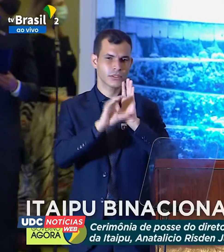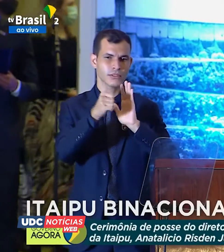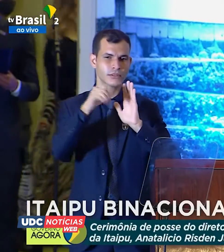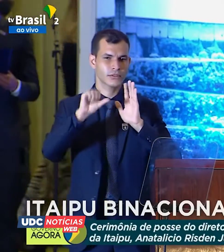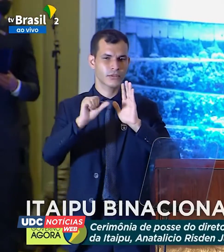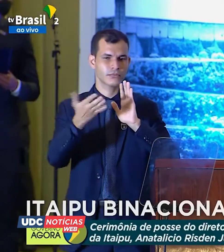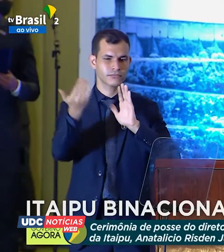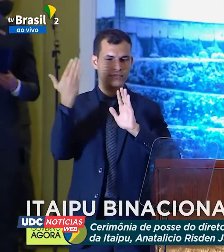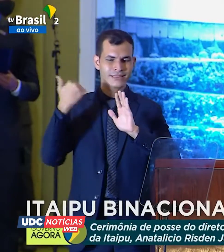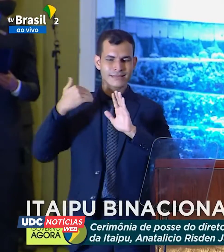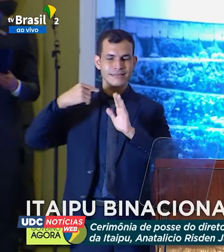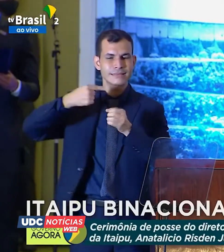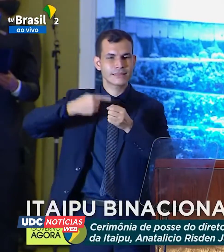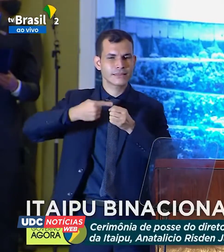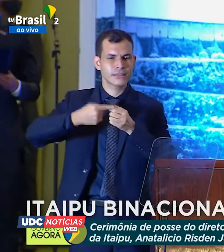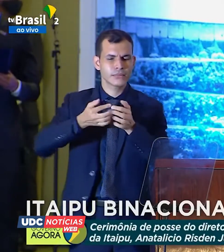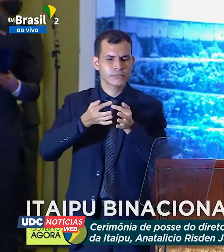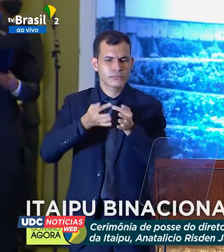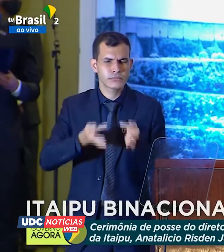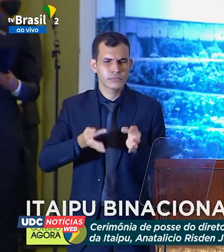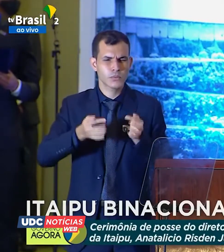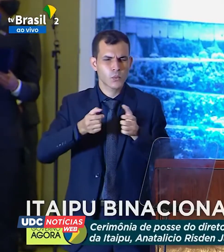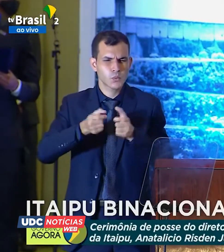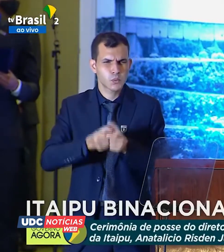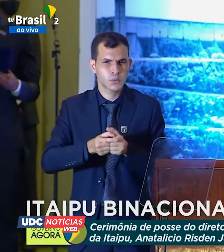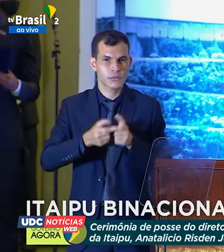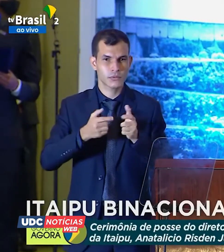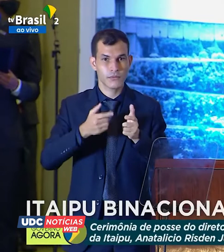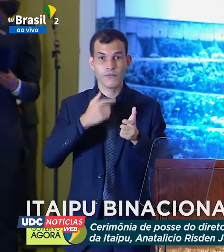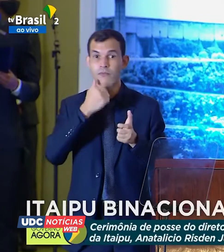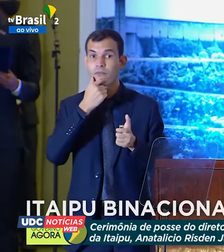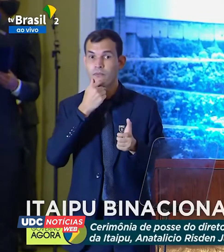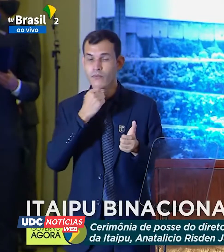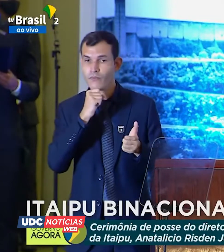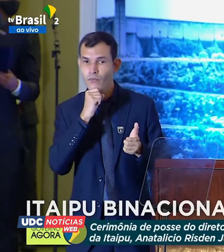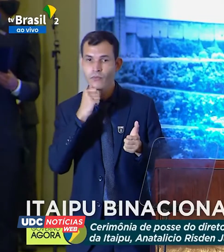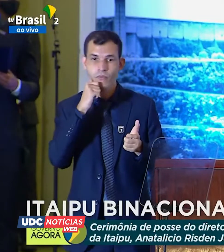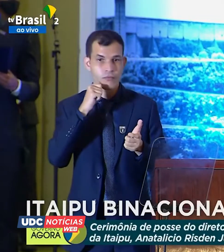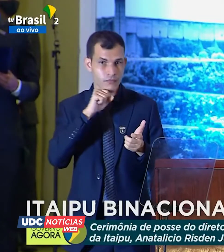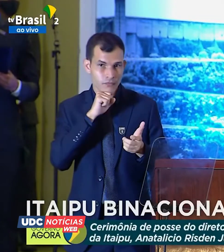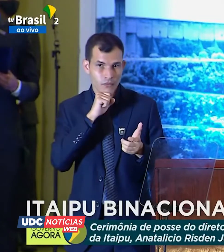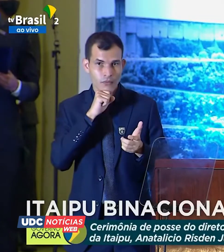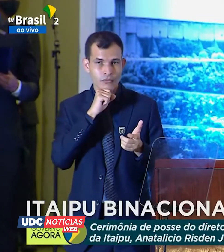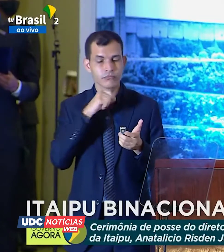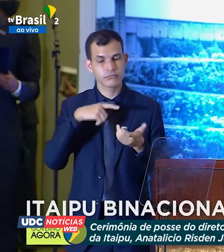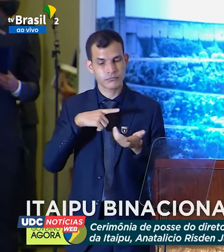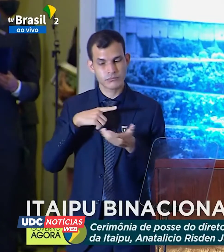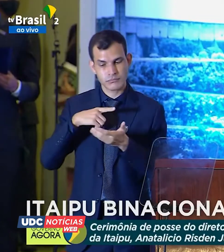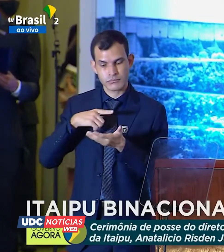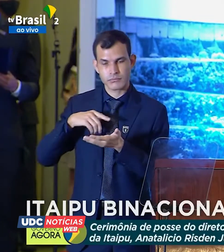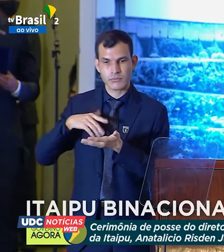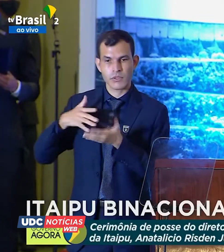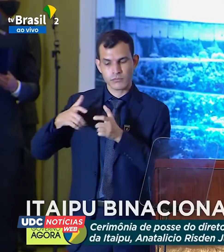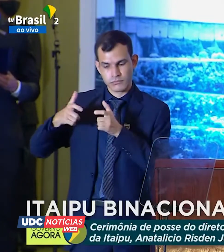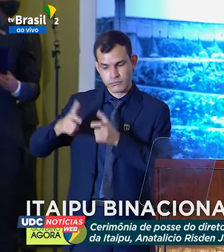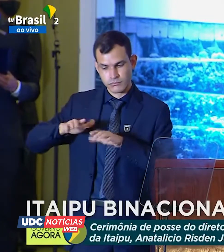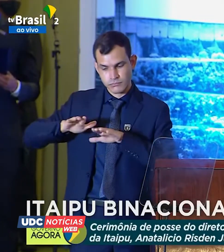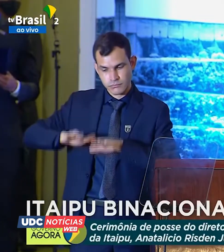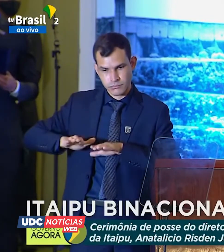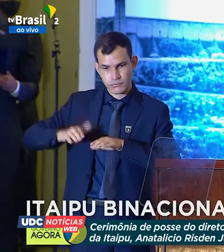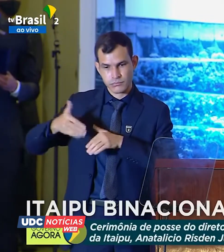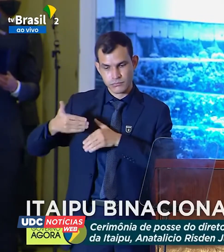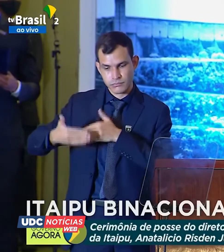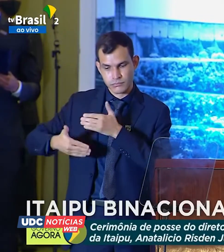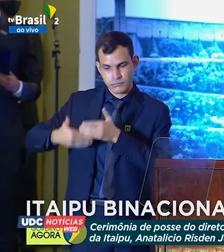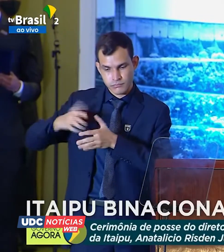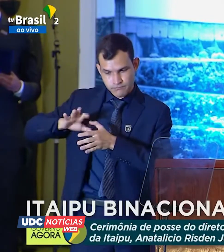cidade era uma pequena vila na qual meus avós fincaram as suas raízes e o seu coração.